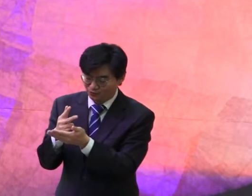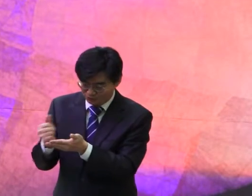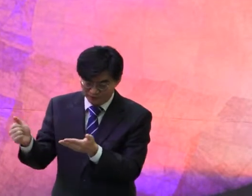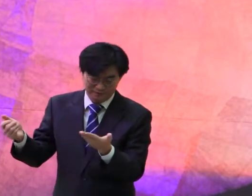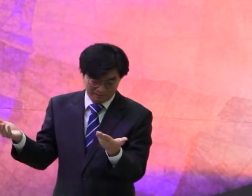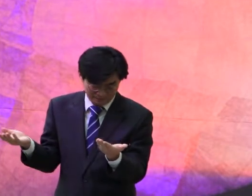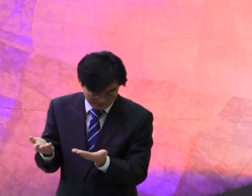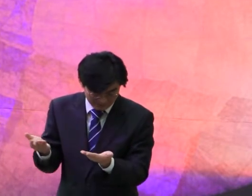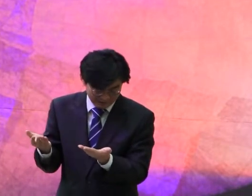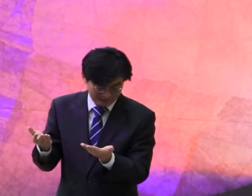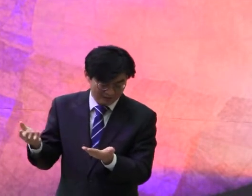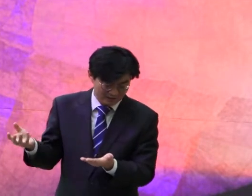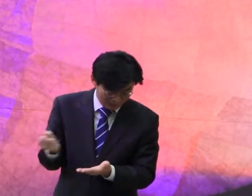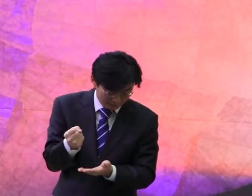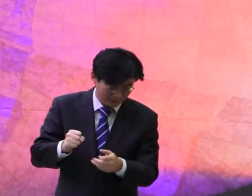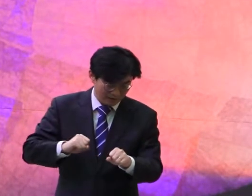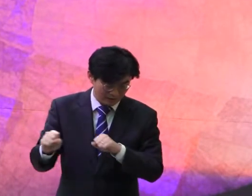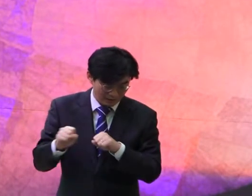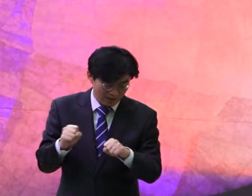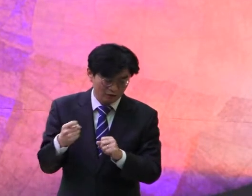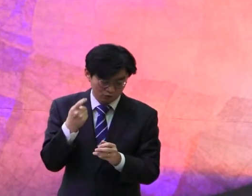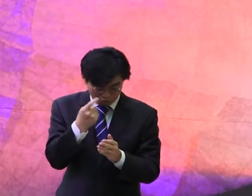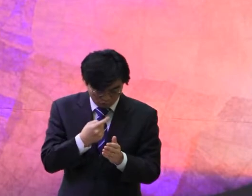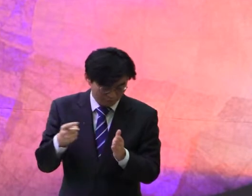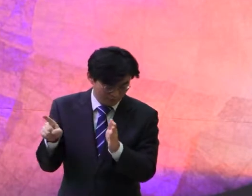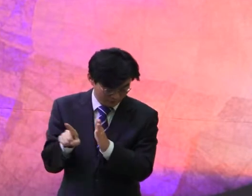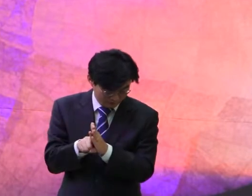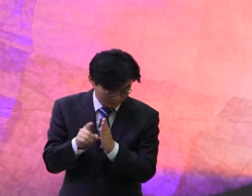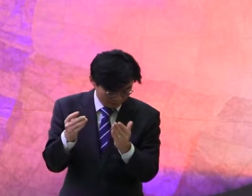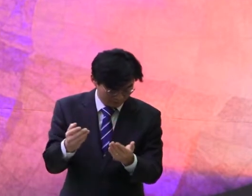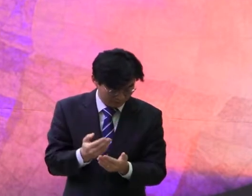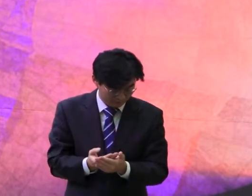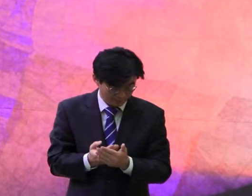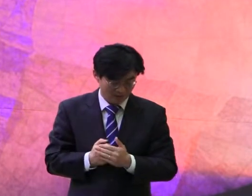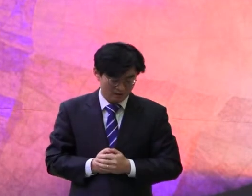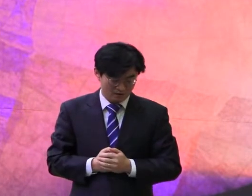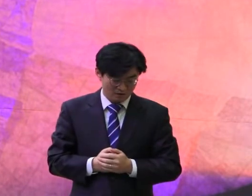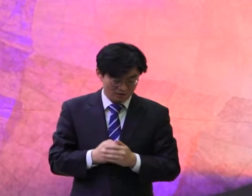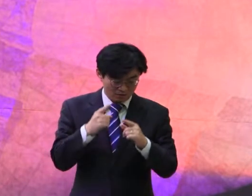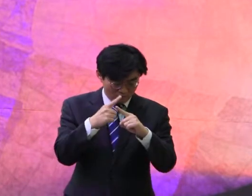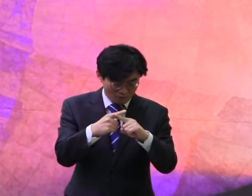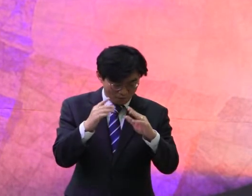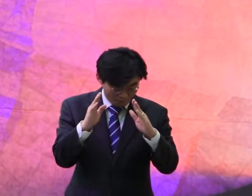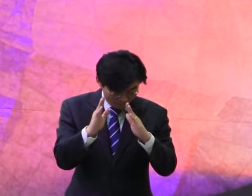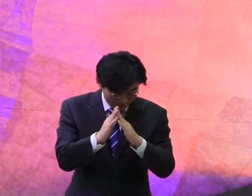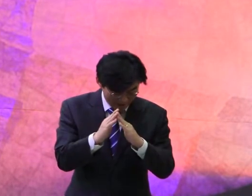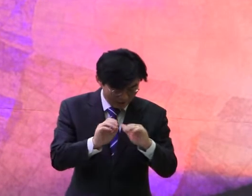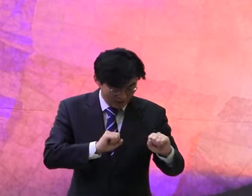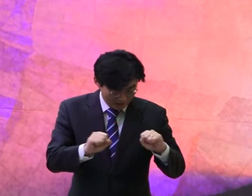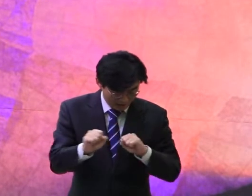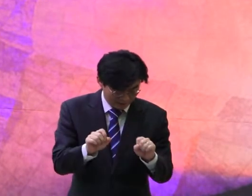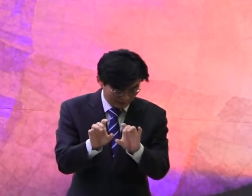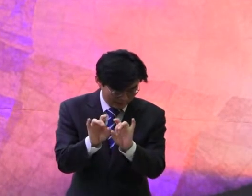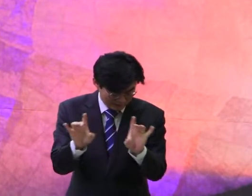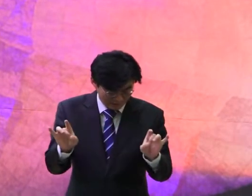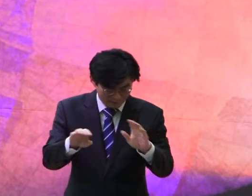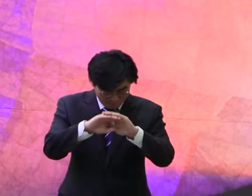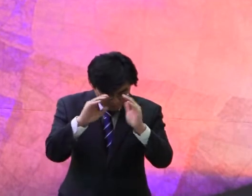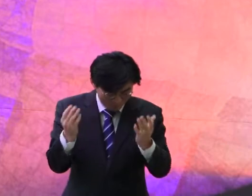다해 주시기 원합니다. 또한 모든 부서가 교회의 지체로 살아 움직이는 교회가 되게